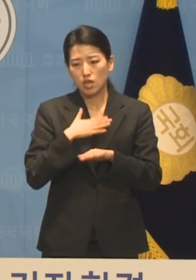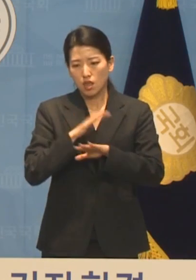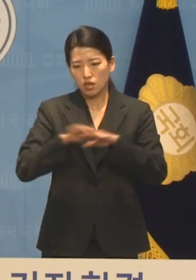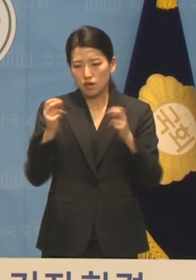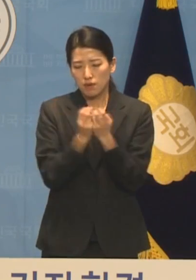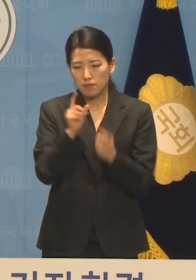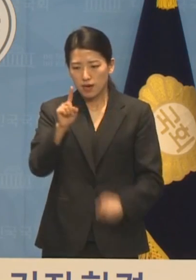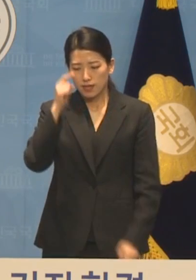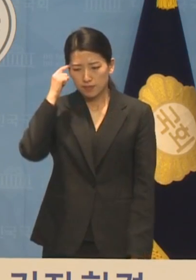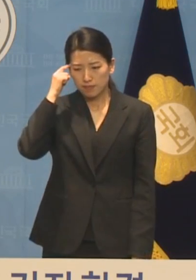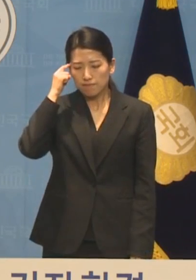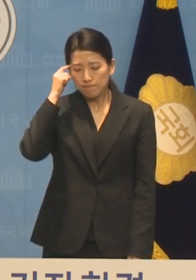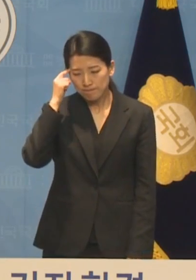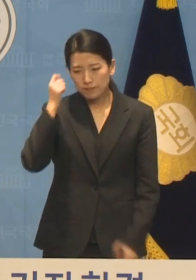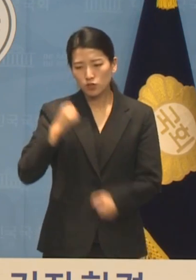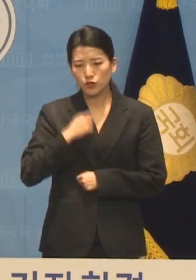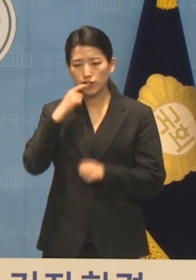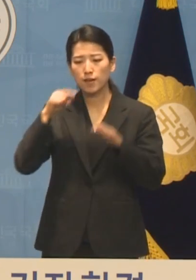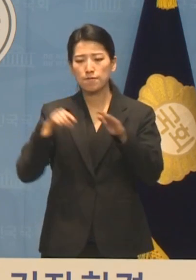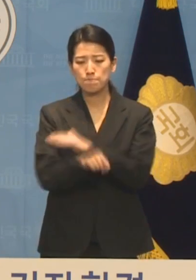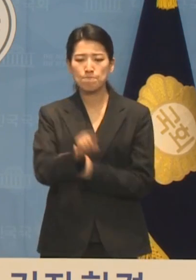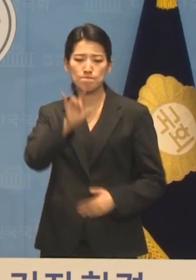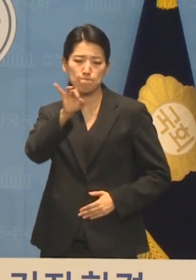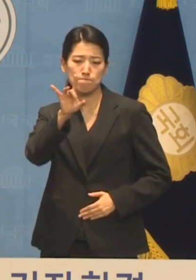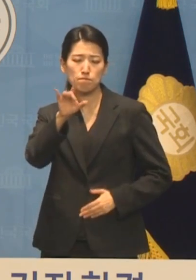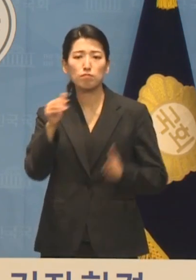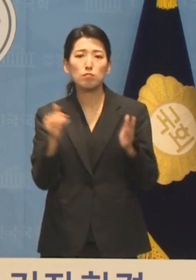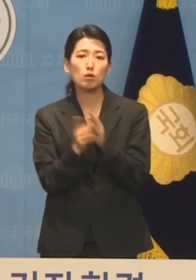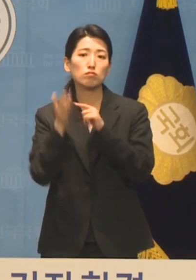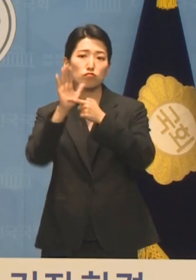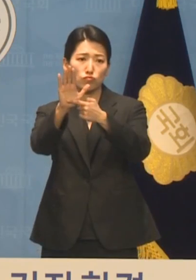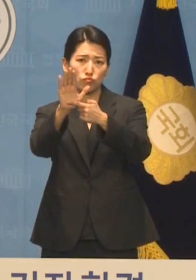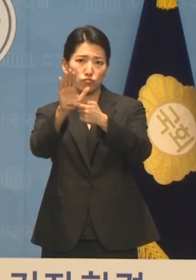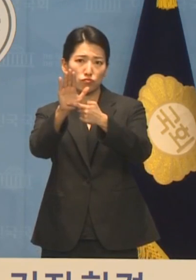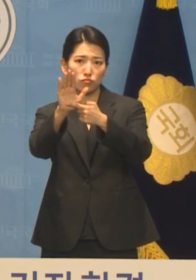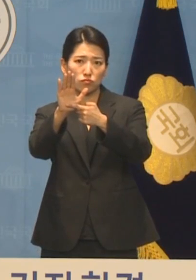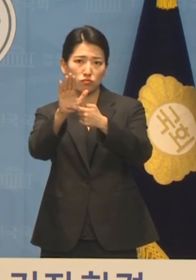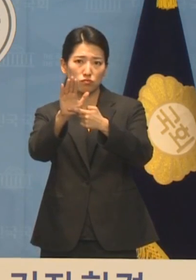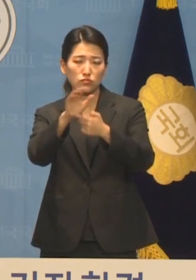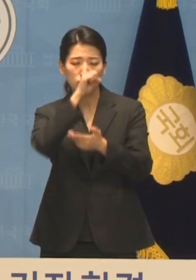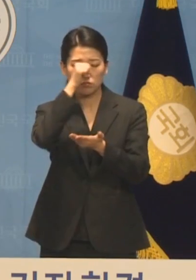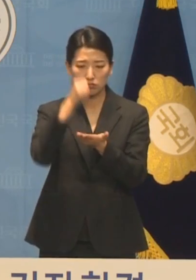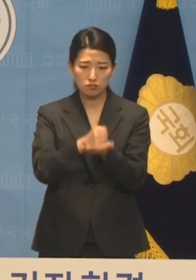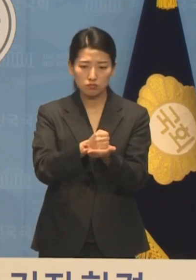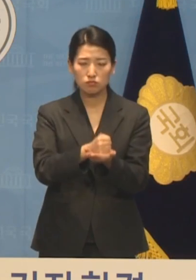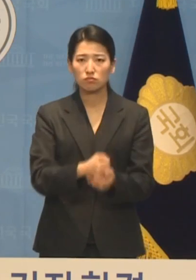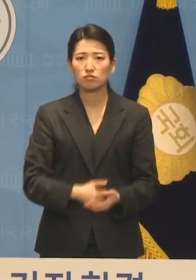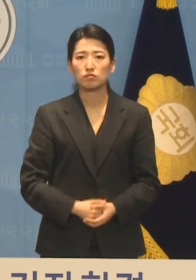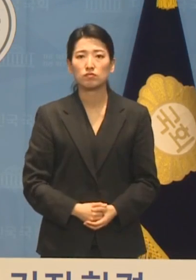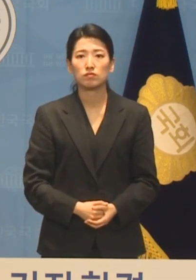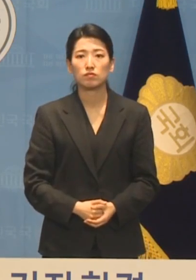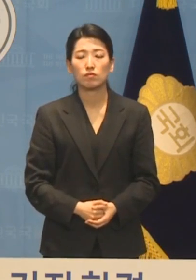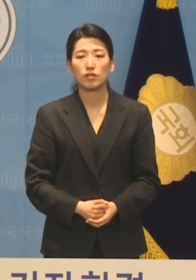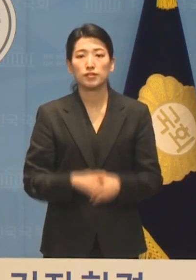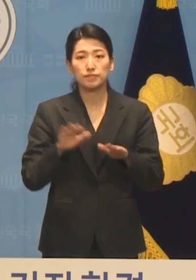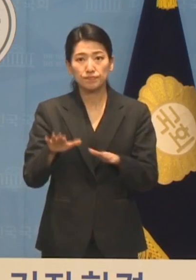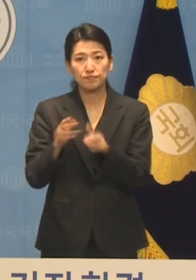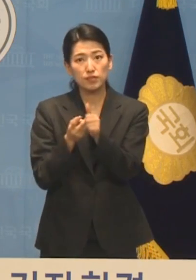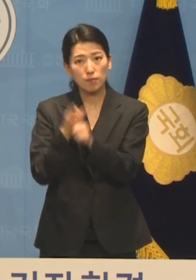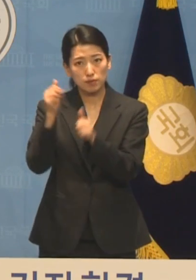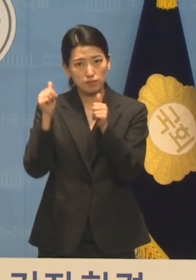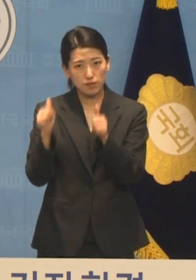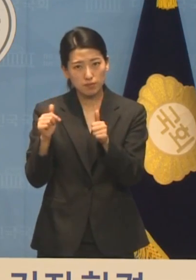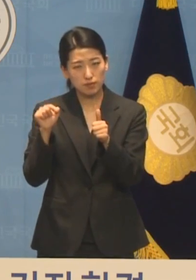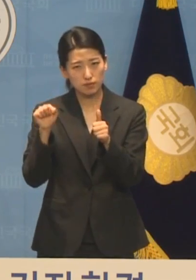것이었다면 정당 방위로서 계엄령의 위헌, 위법성이 조각되어야 합니다. 이러한 점에서도 지금 헌재가 열심히